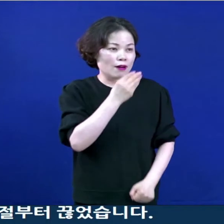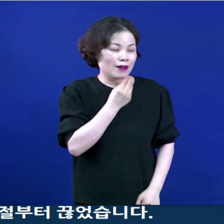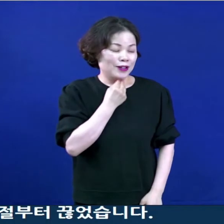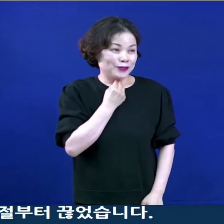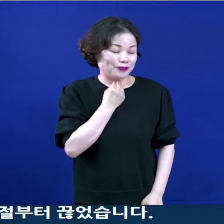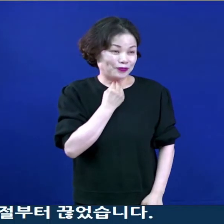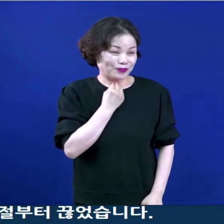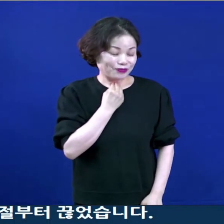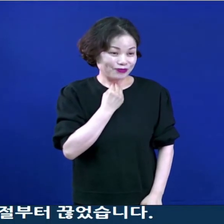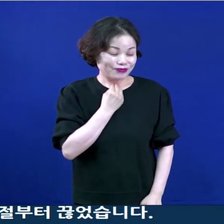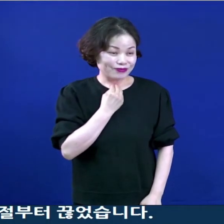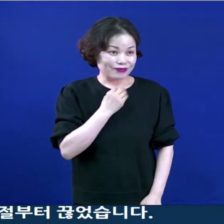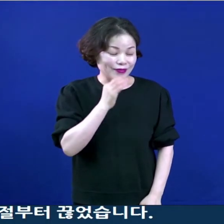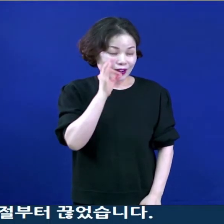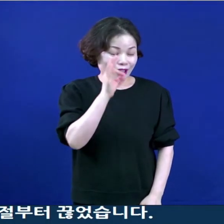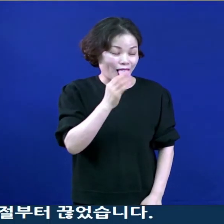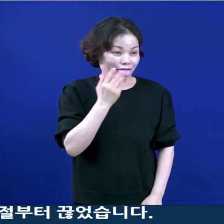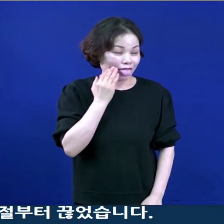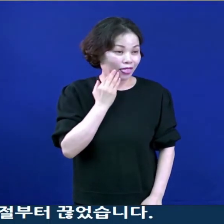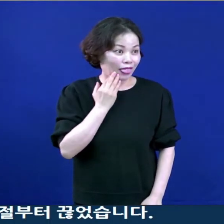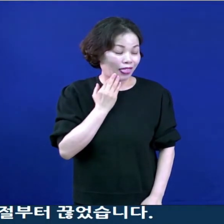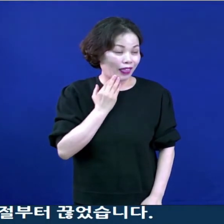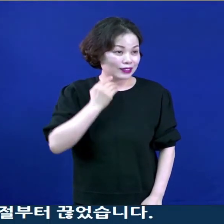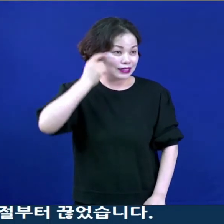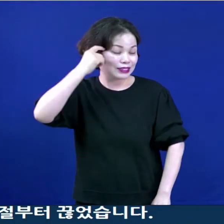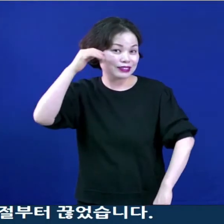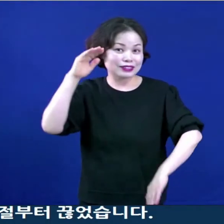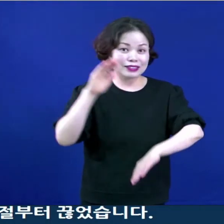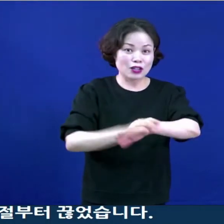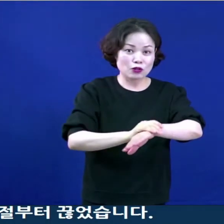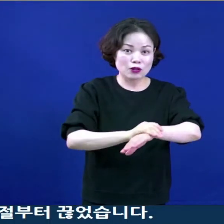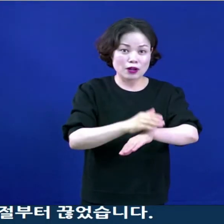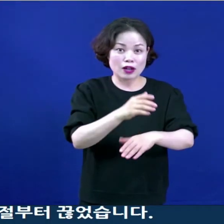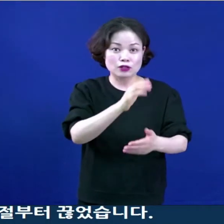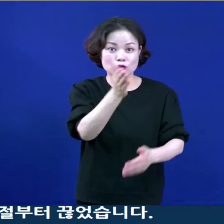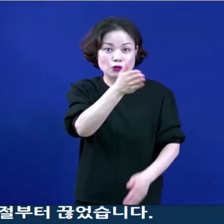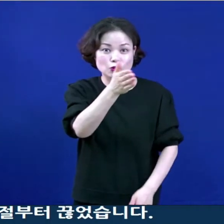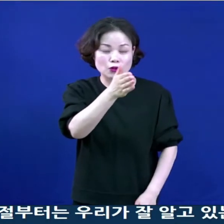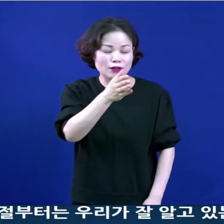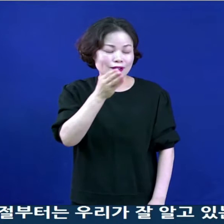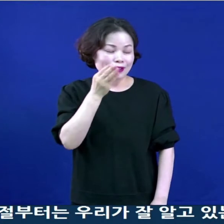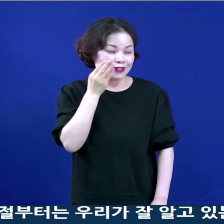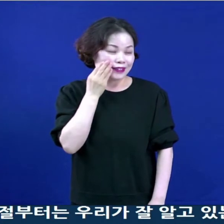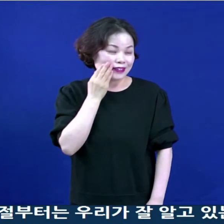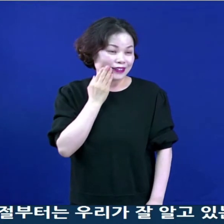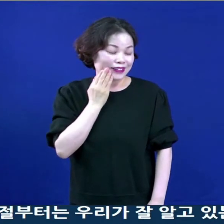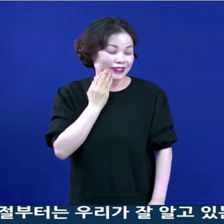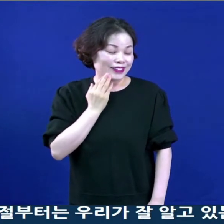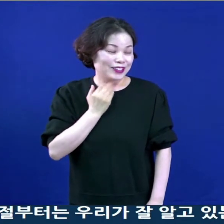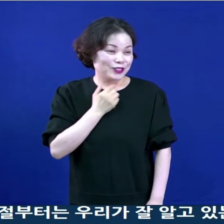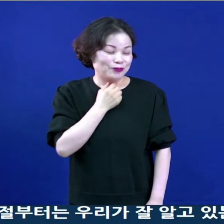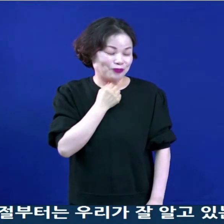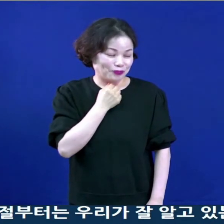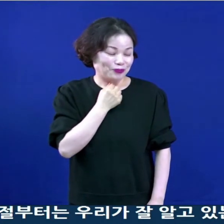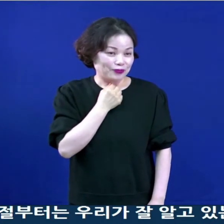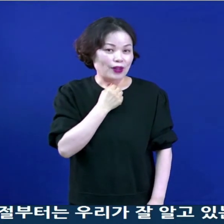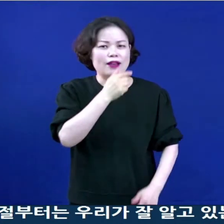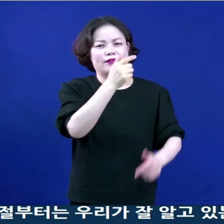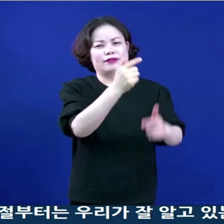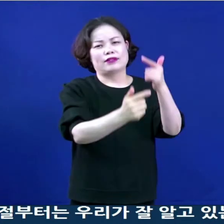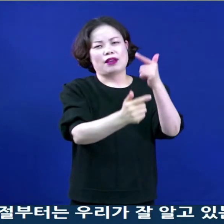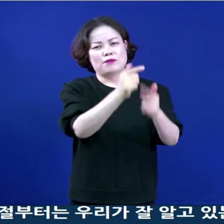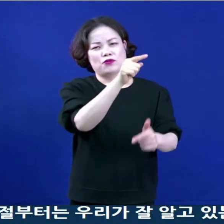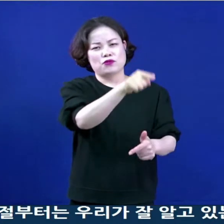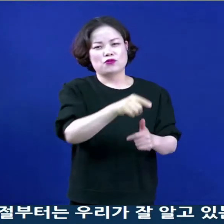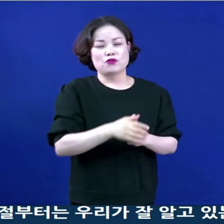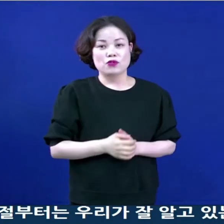먹음직도 하고 보암직도 하고 지혜롭게 할 만큼 탐스럽기도 한